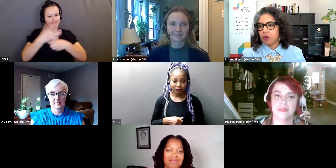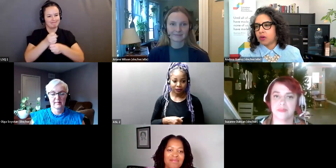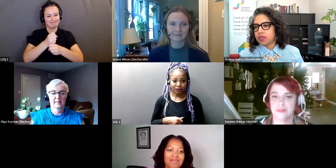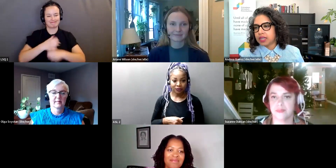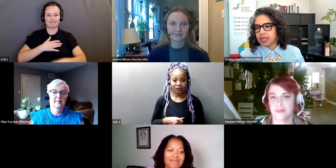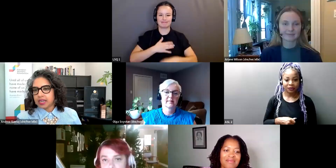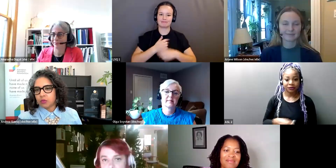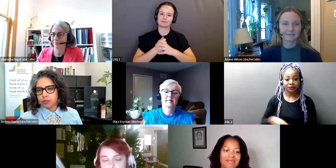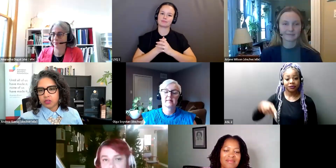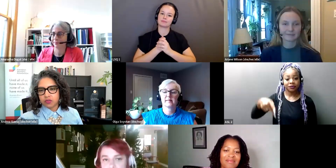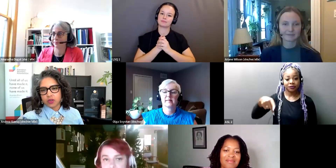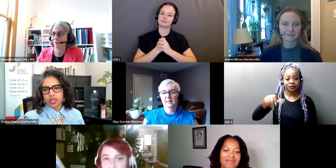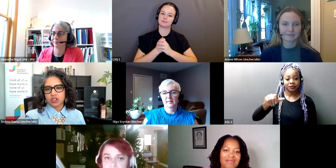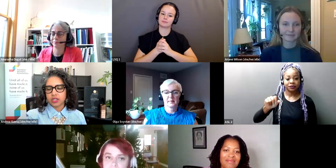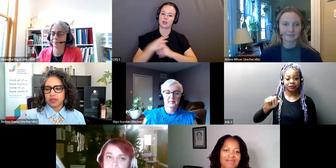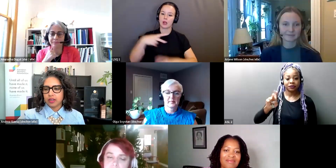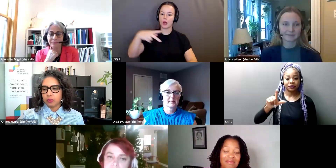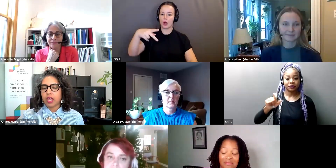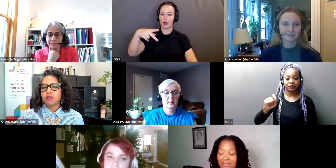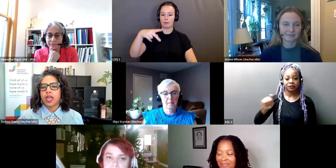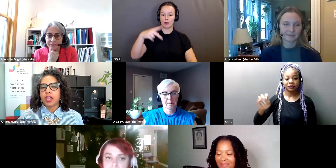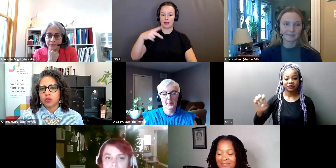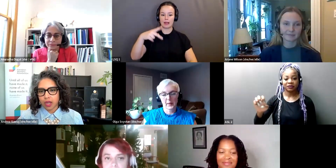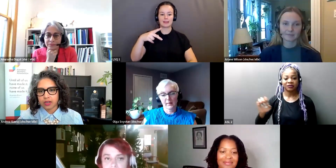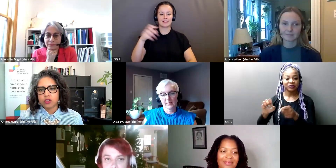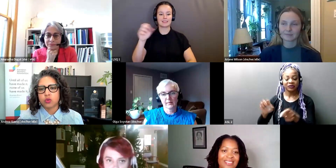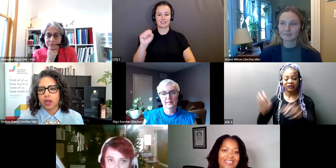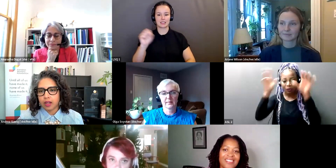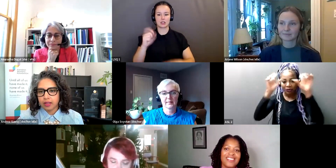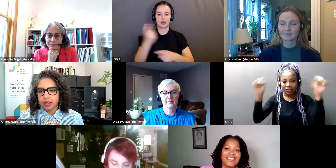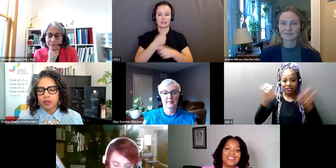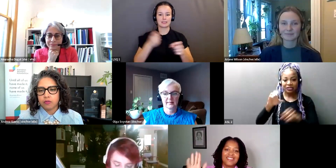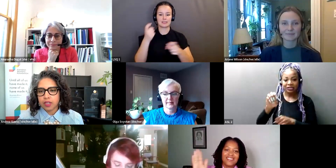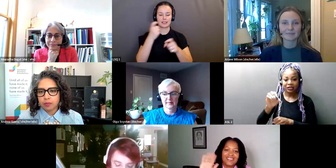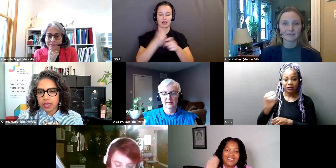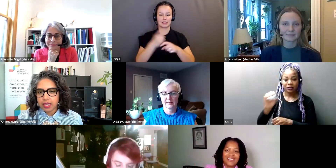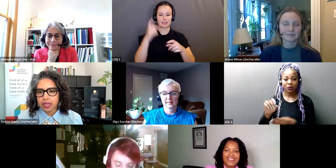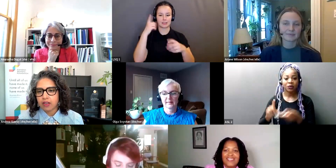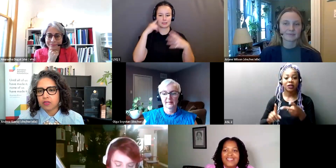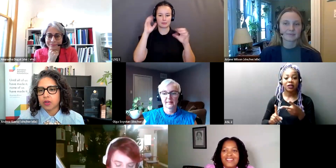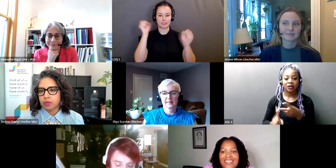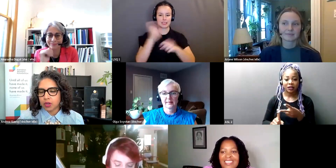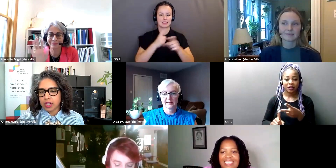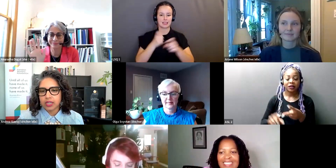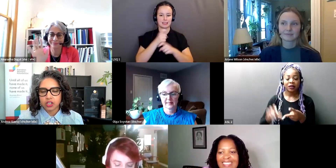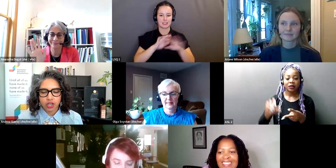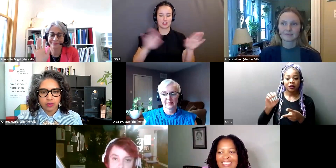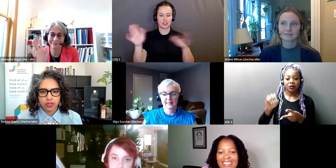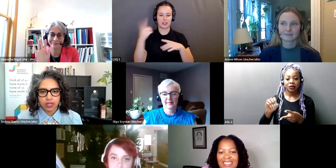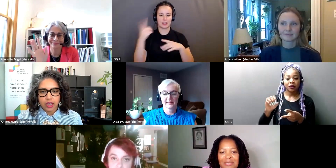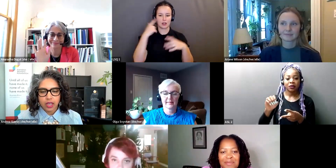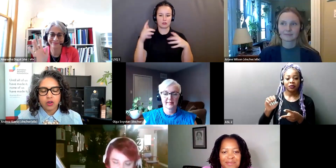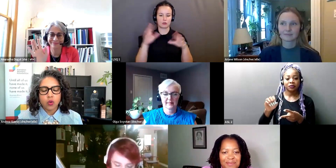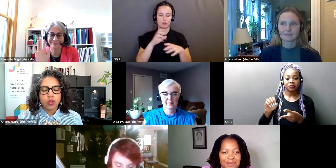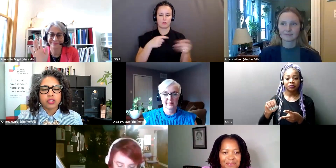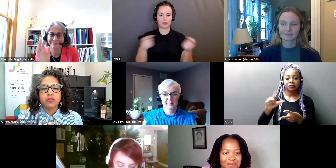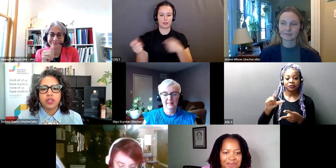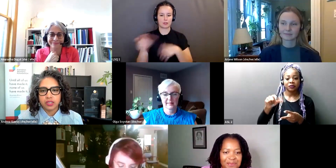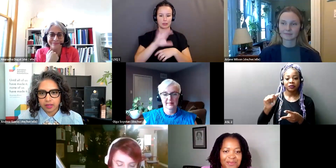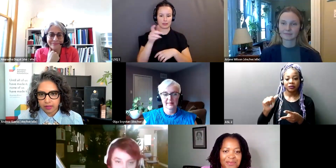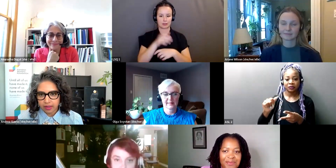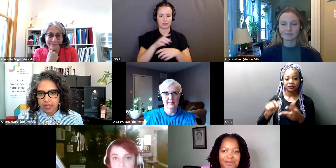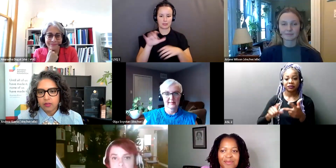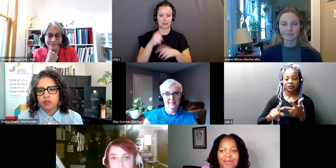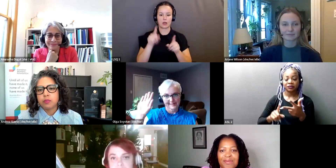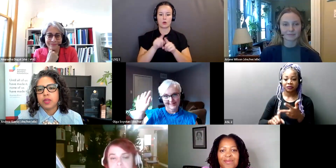Paulette Senior est avec nous, présidente directrice générale de la Fondation canadienne des femmes. Nous avons Anuradha Dugal, vice-présidente des